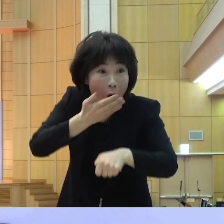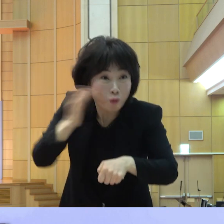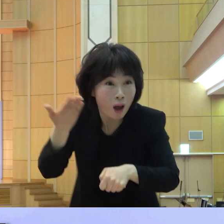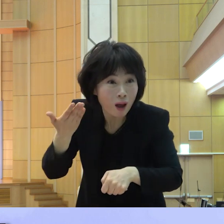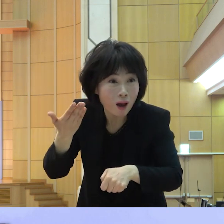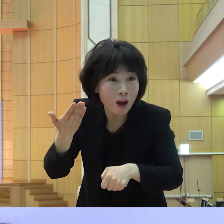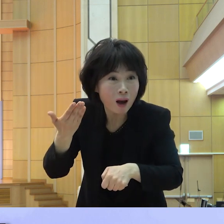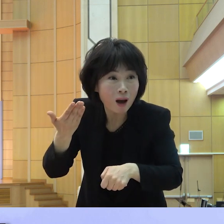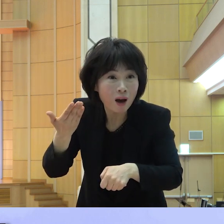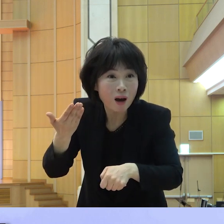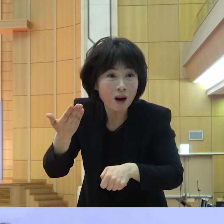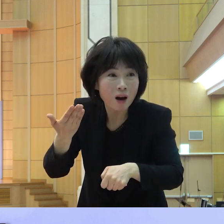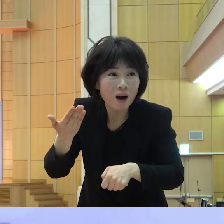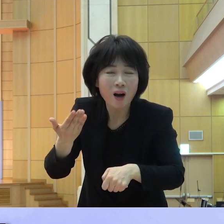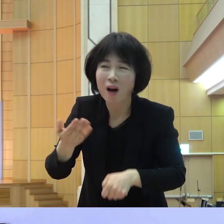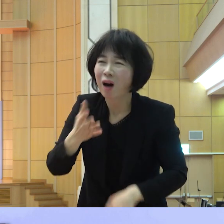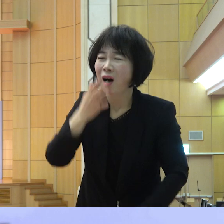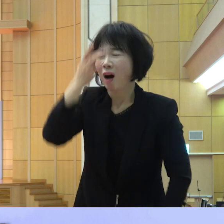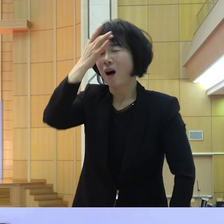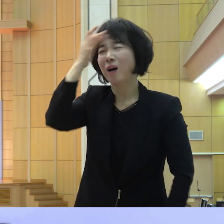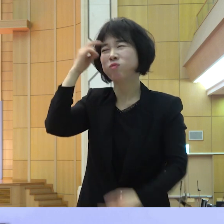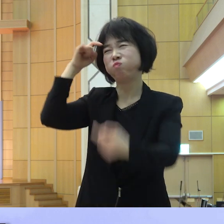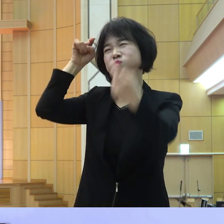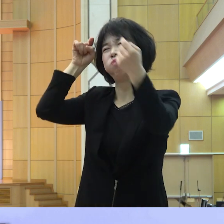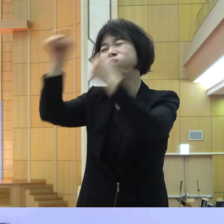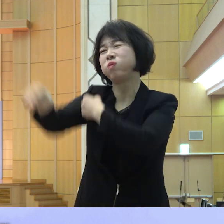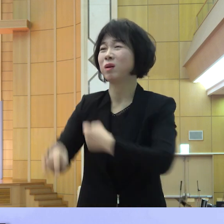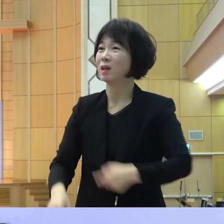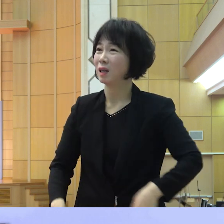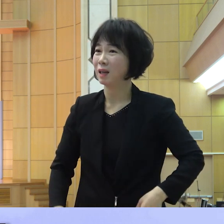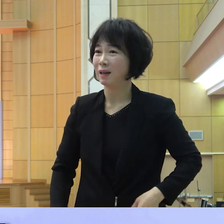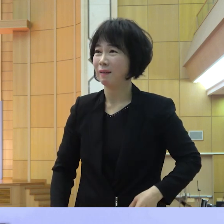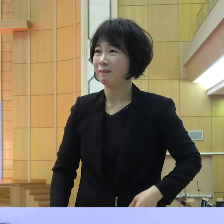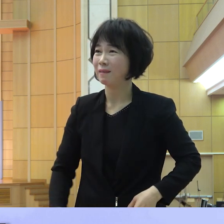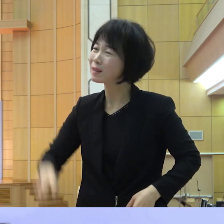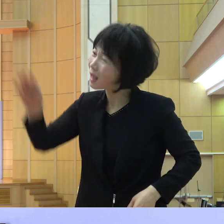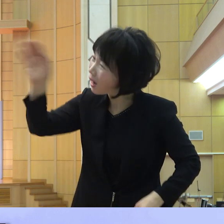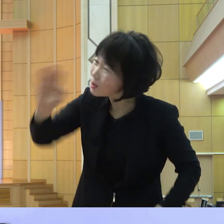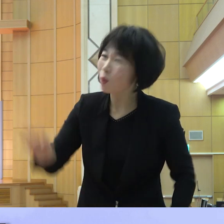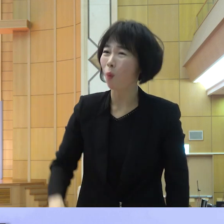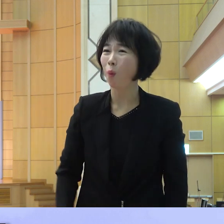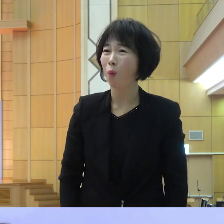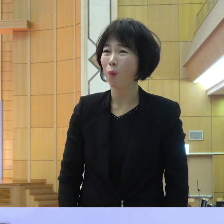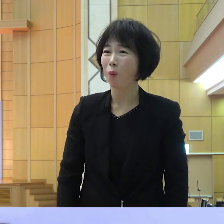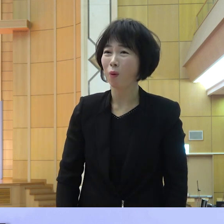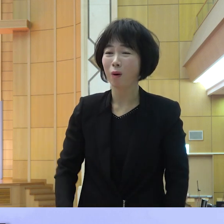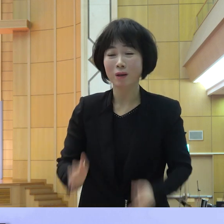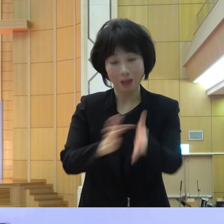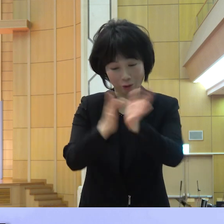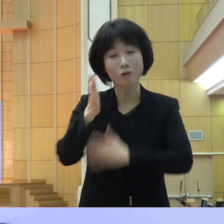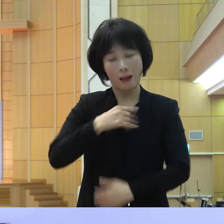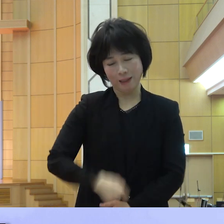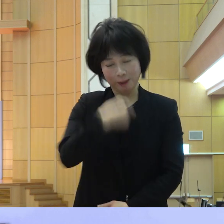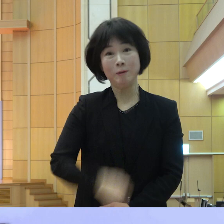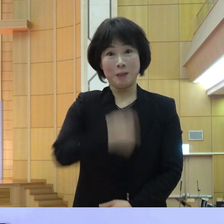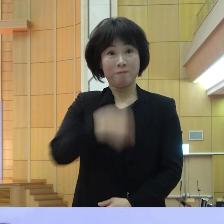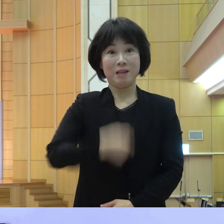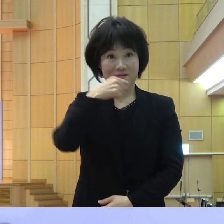이해가 안 가거든. 그 말씀을 잘 알아들어야 됩니다. 53절에 예수께서 이르시되 내가 진실로 진실로 너에게